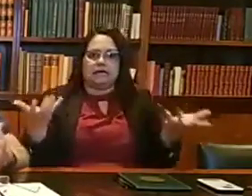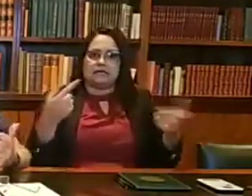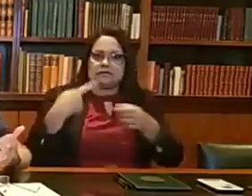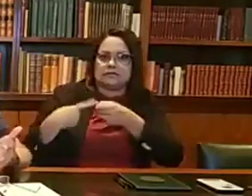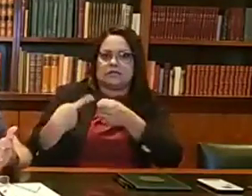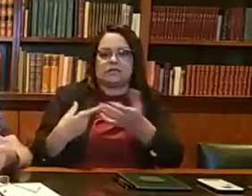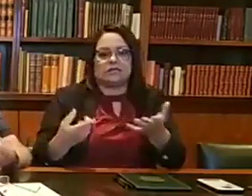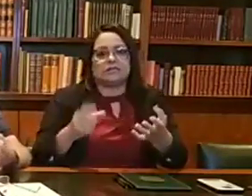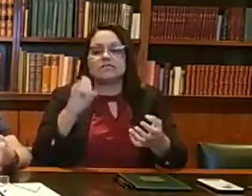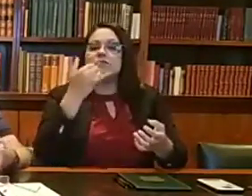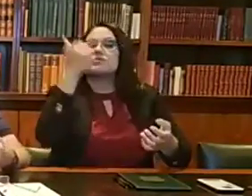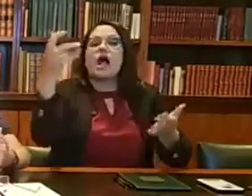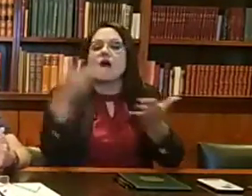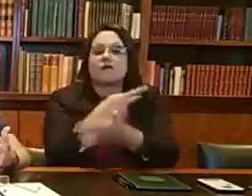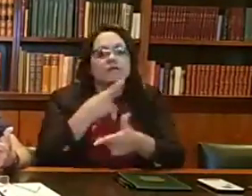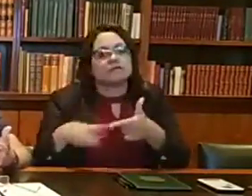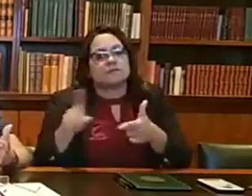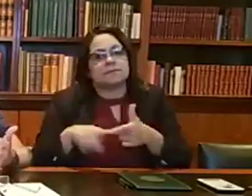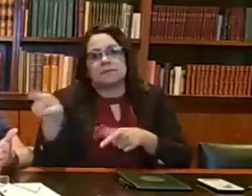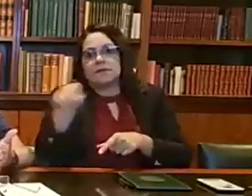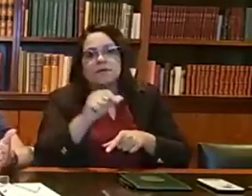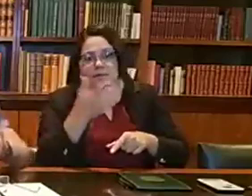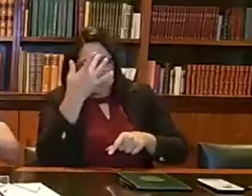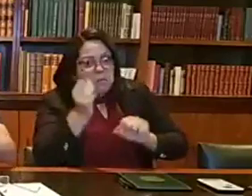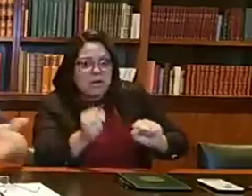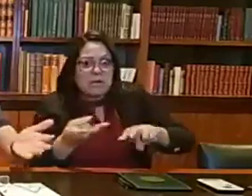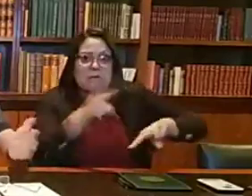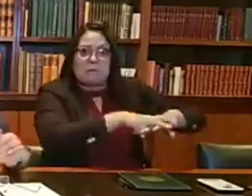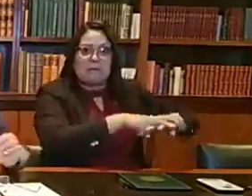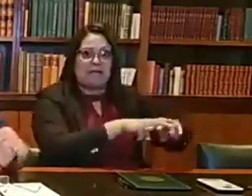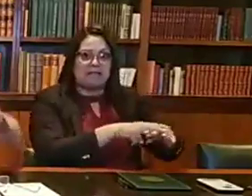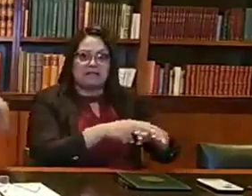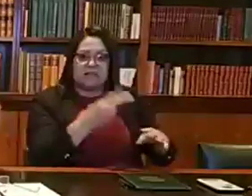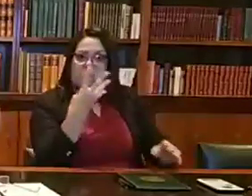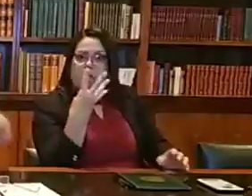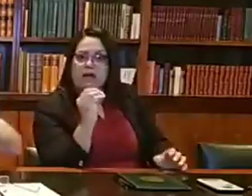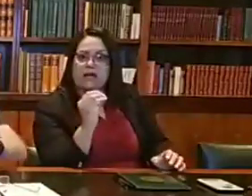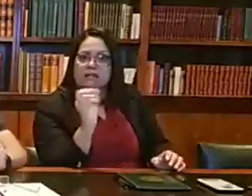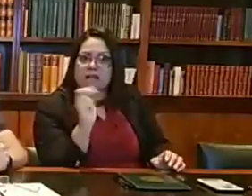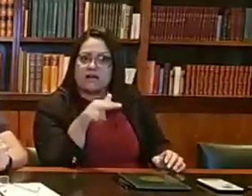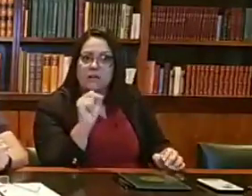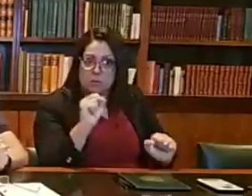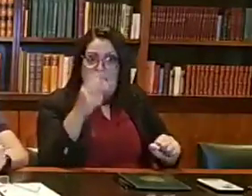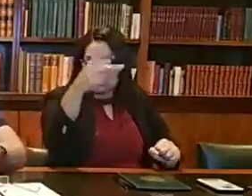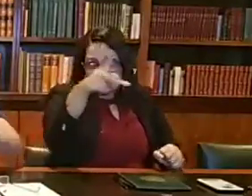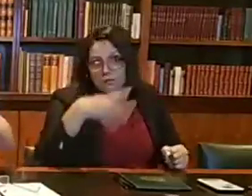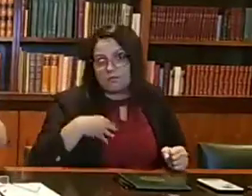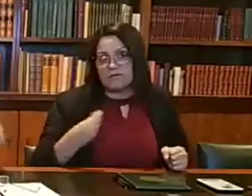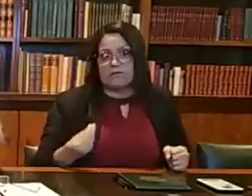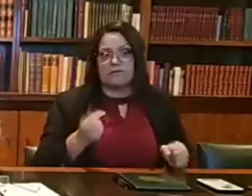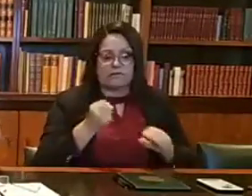problema, não é justo você condenar até 40 anos de cadeia um soldado, que pode ter seu filho, né?